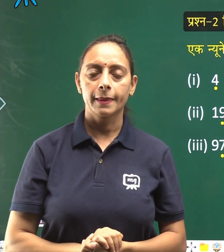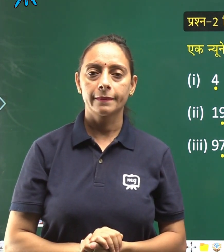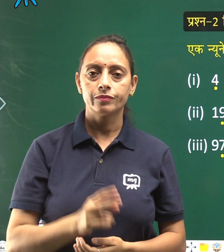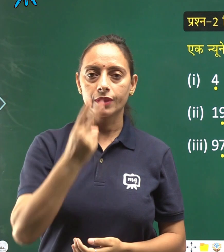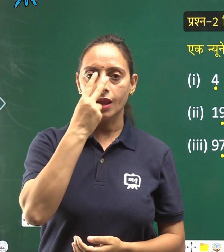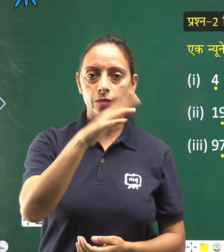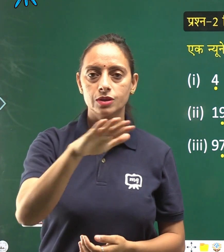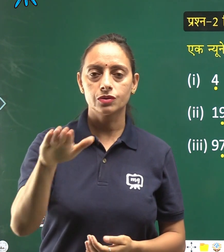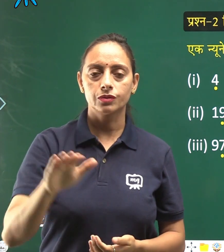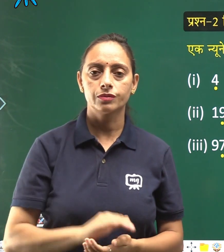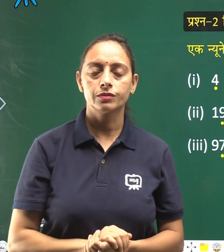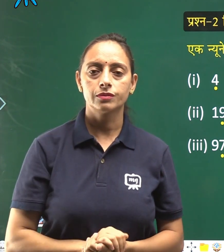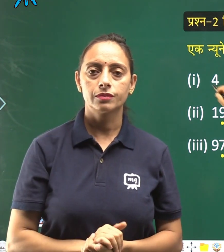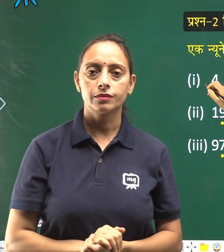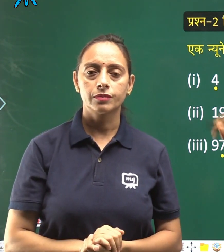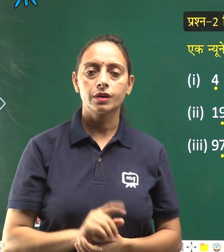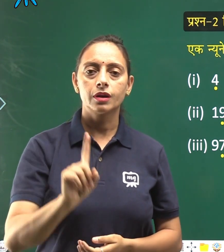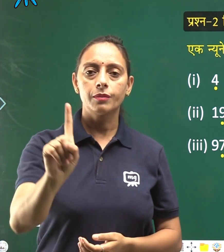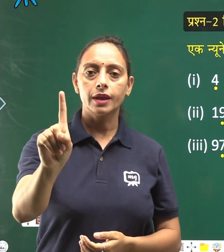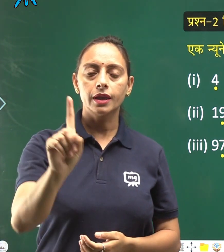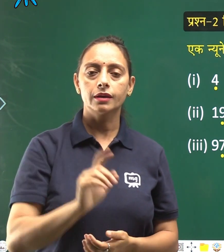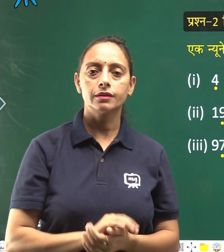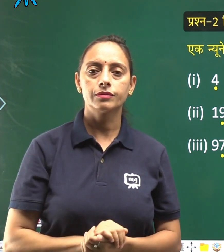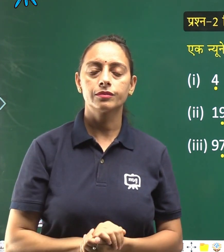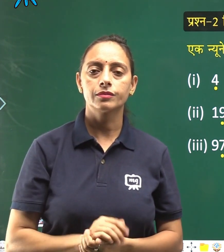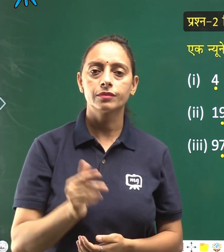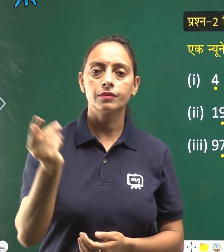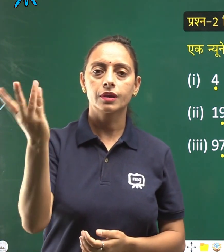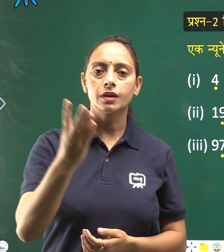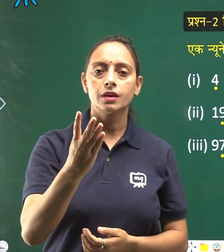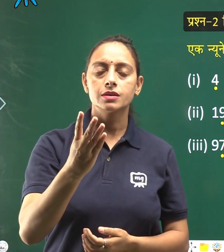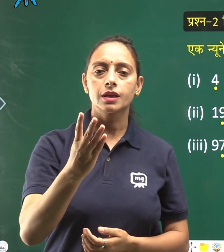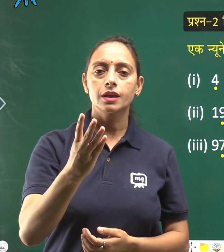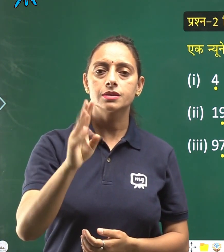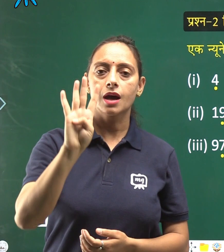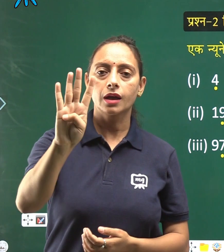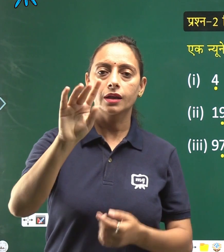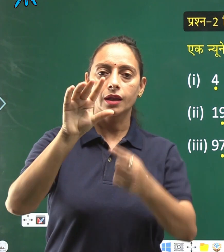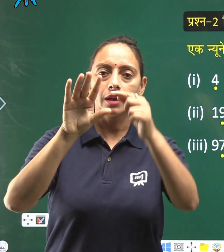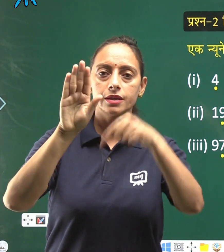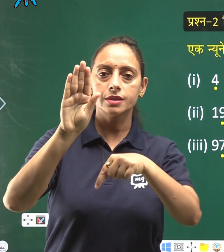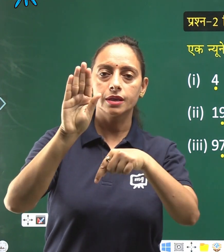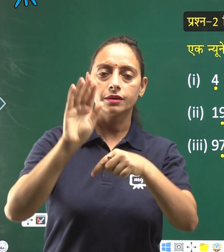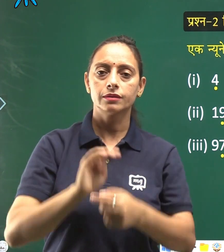देखो बच्चों, नंबर 1, संख्या 4 के नीचे